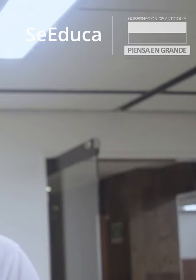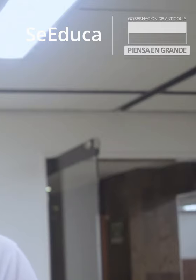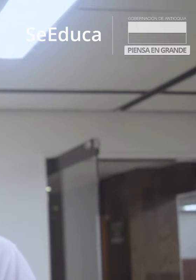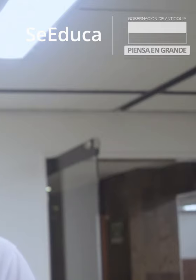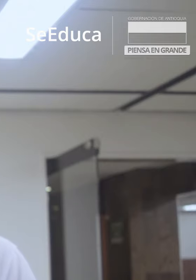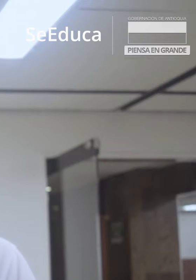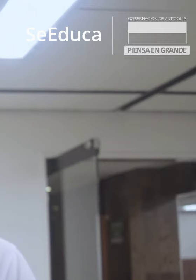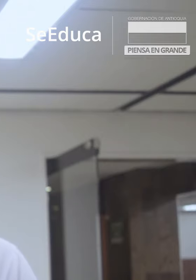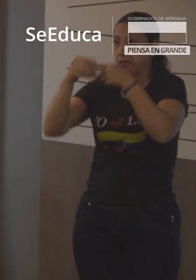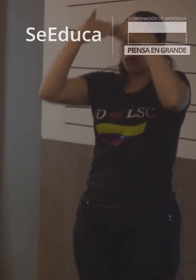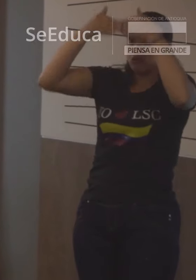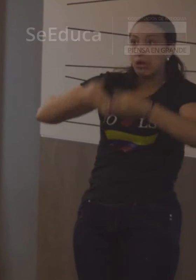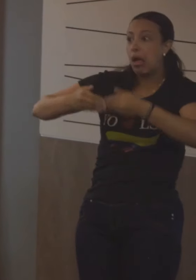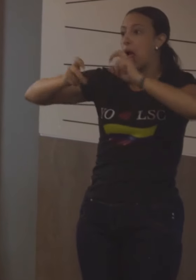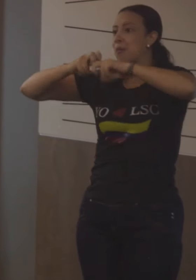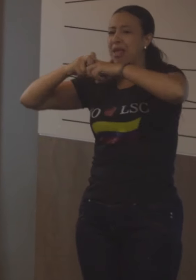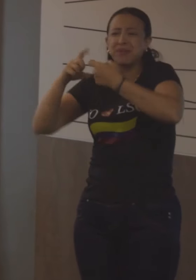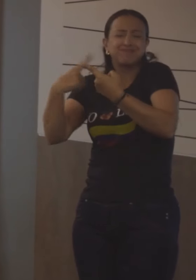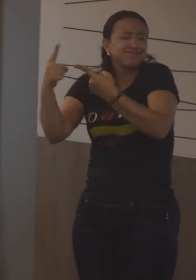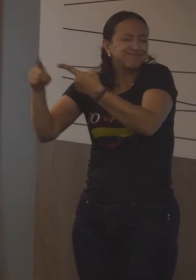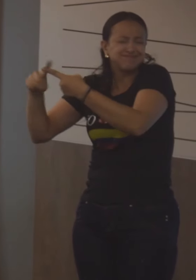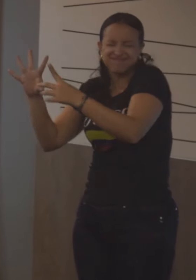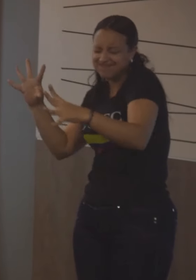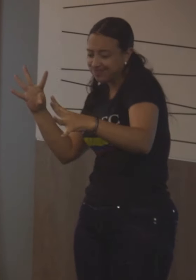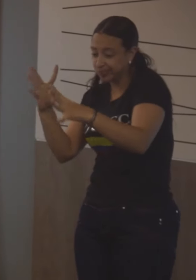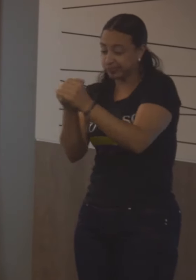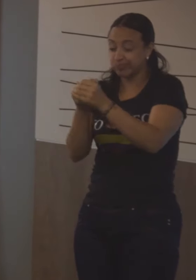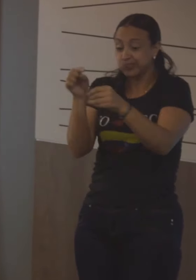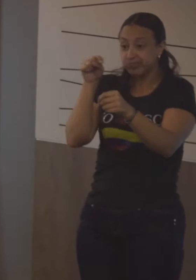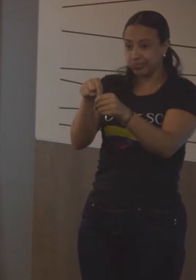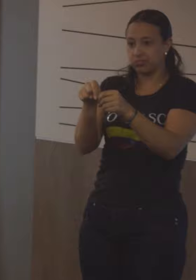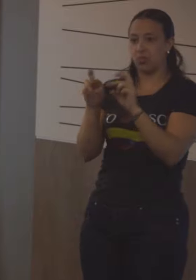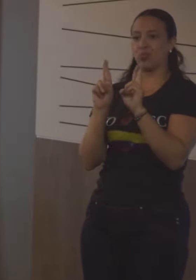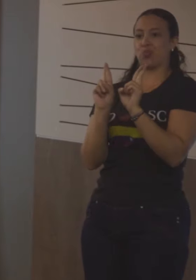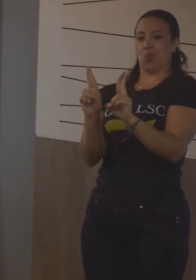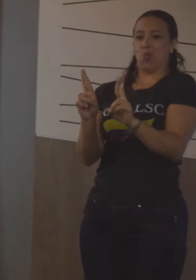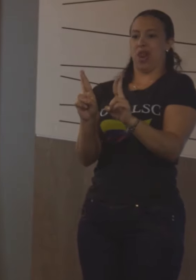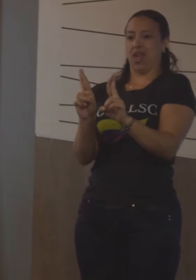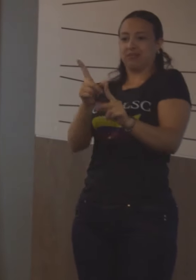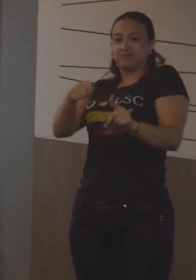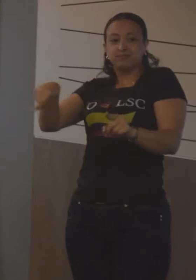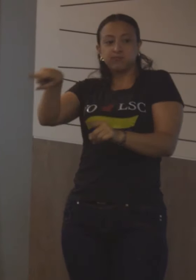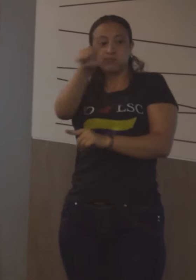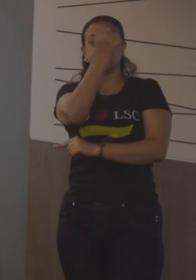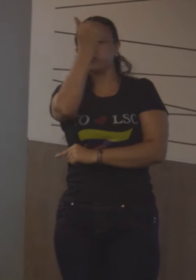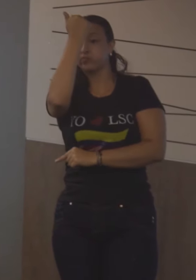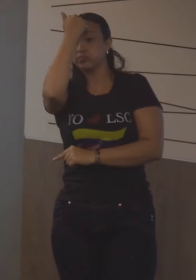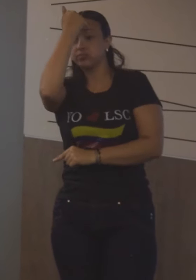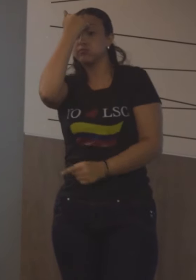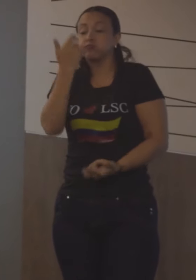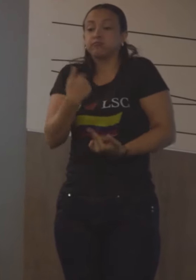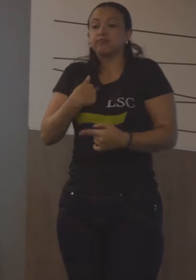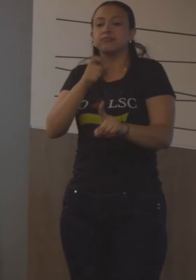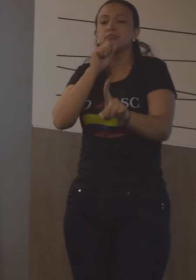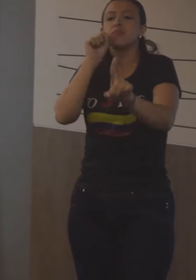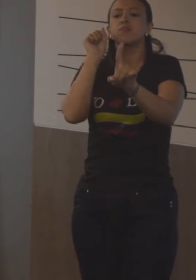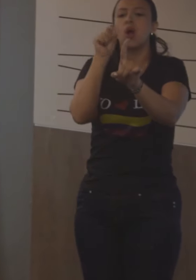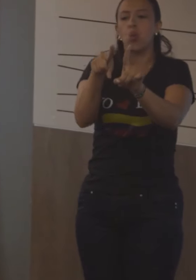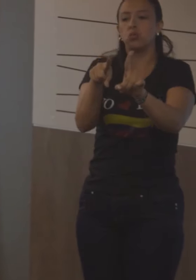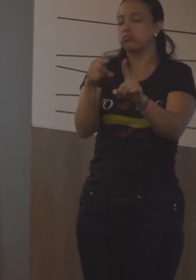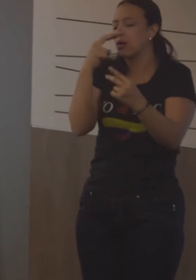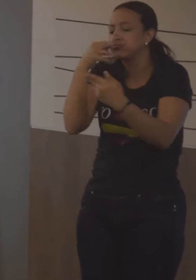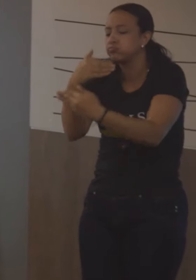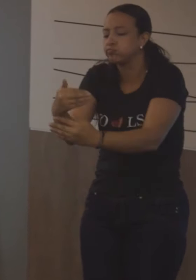éxito, además, que hay que celebrar. Cuando fuéramos a preguntarles, ¿usted qué recuerda de su maestro? Aún en medio